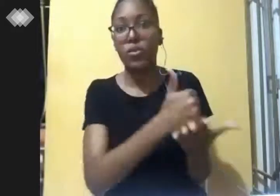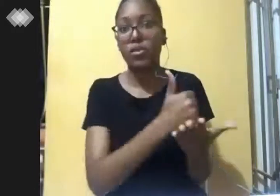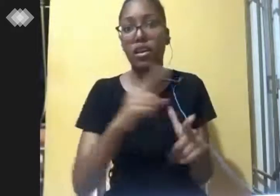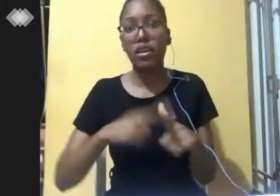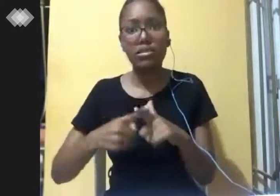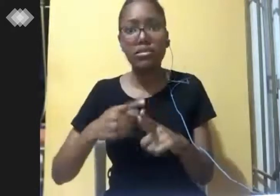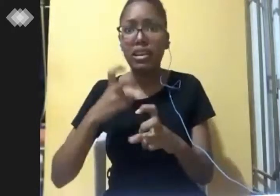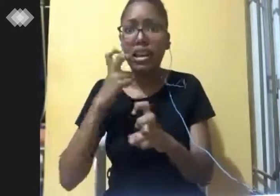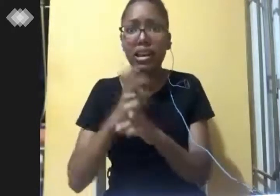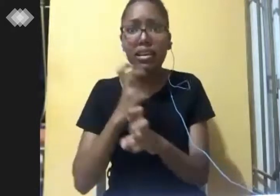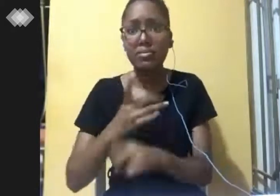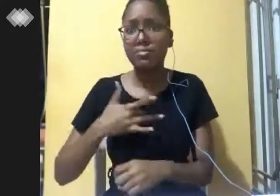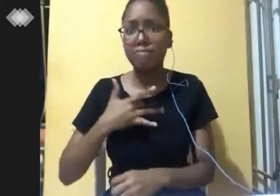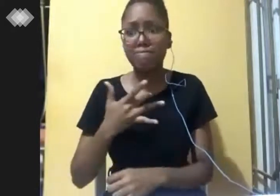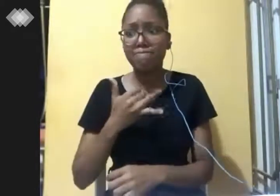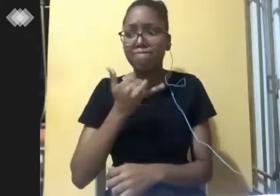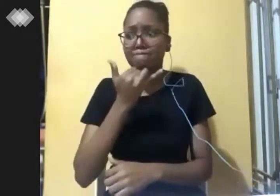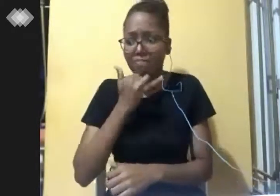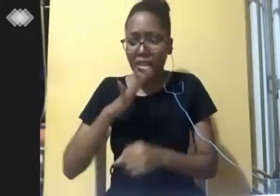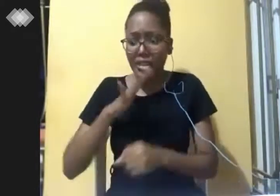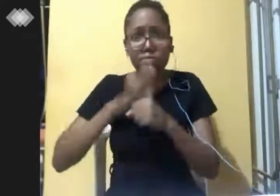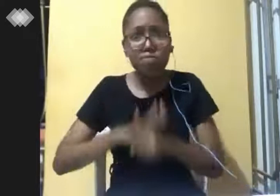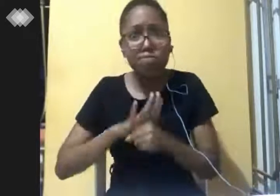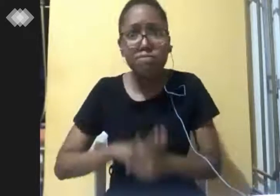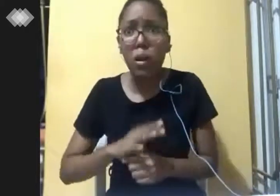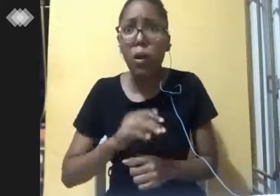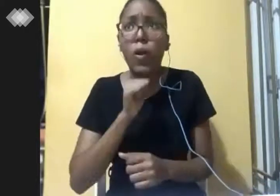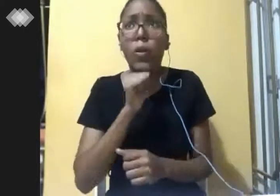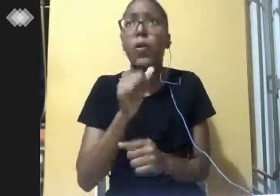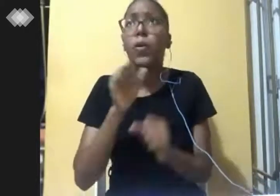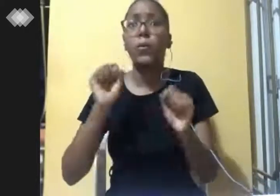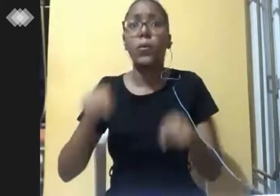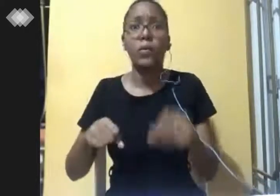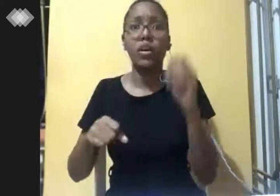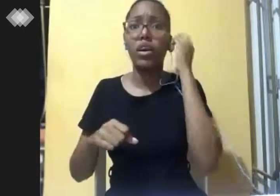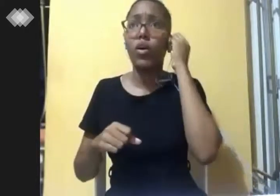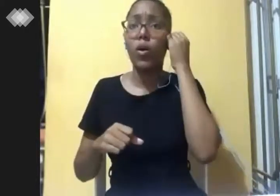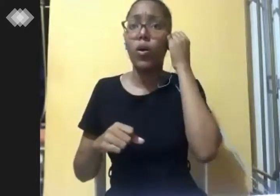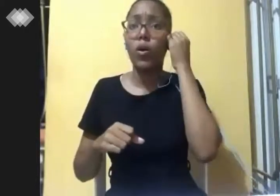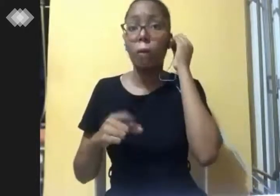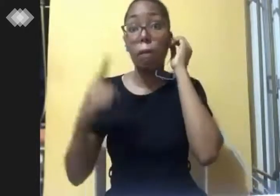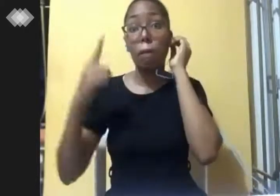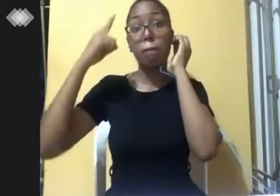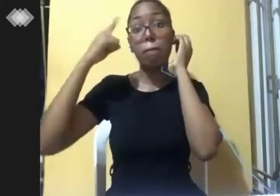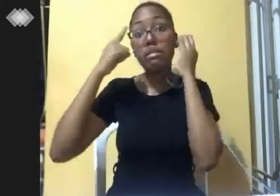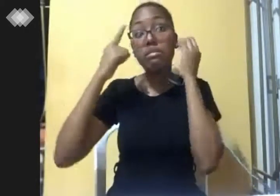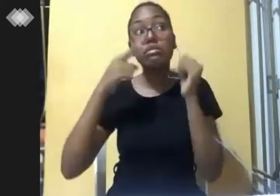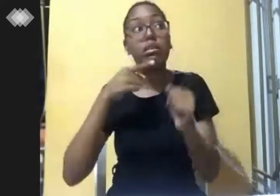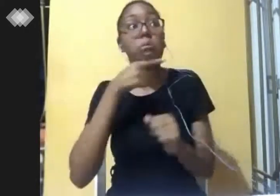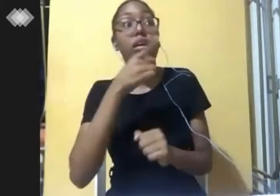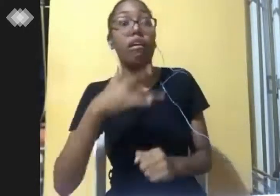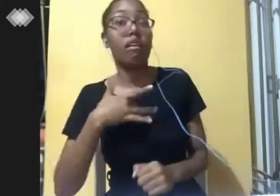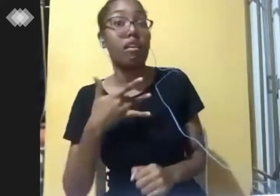frustrante, la verdad que sí. No se puede tomar con las emociones porque ella estaba hablando. O sea, lo que tenemos que